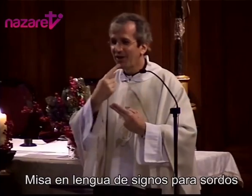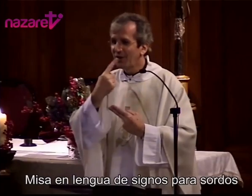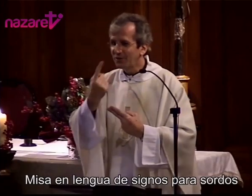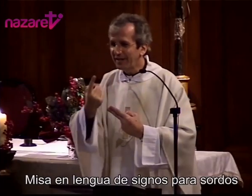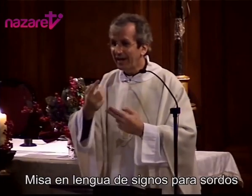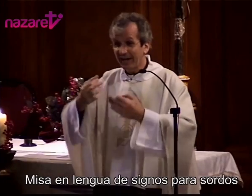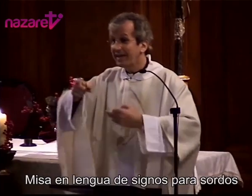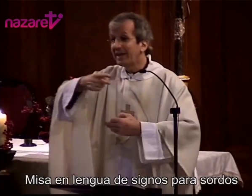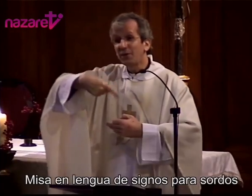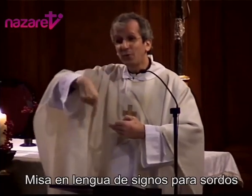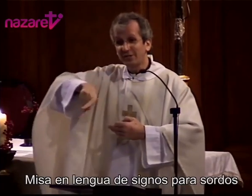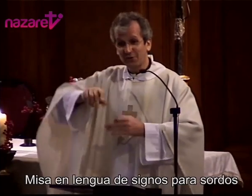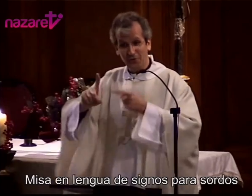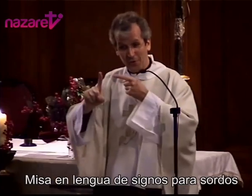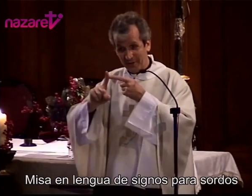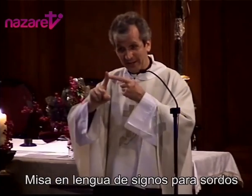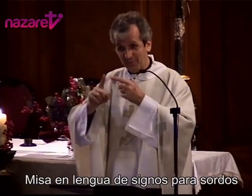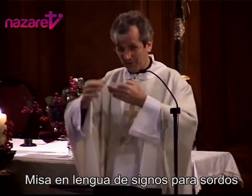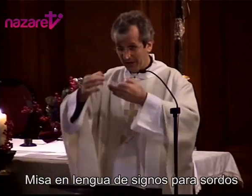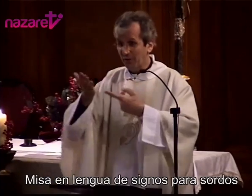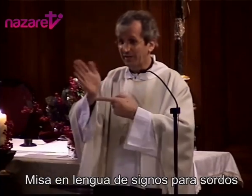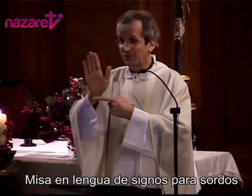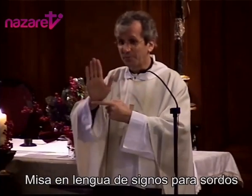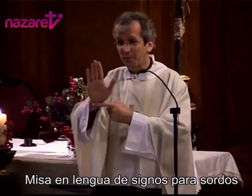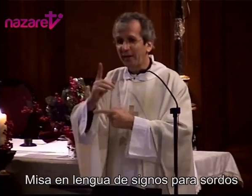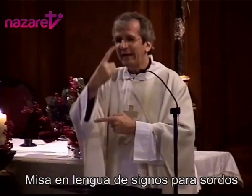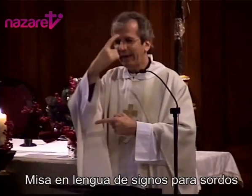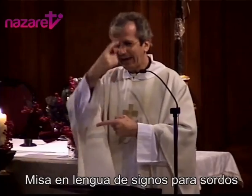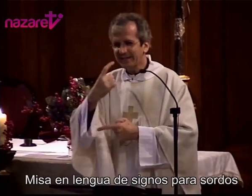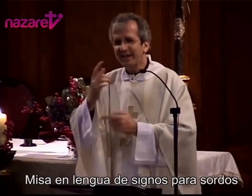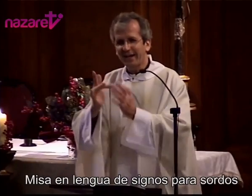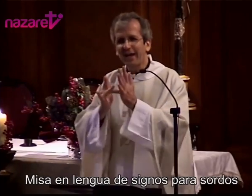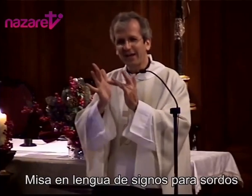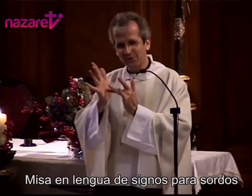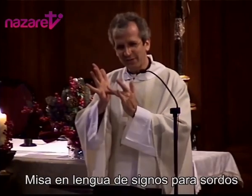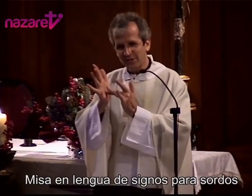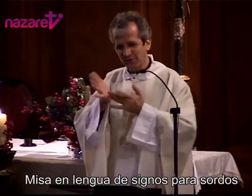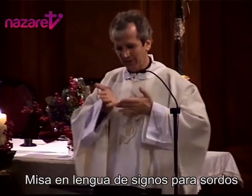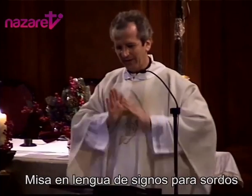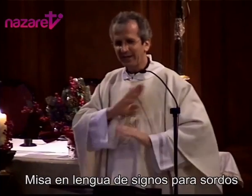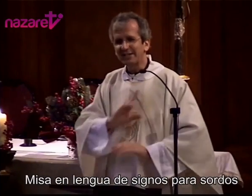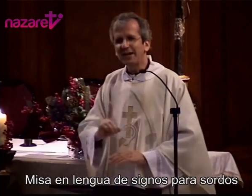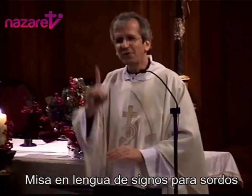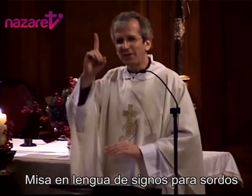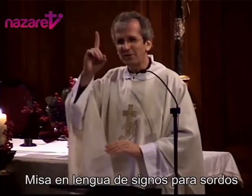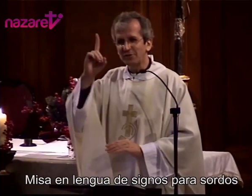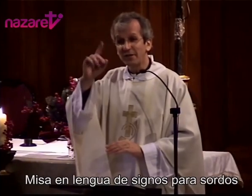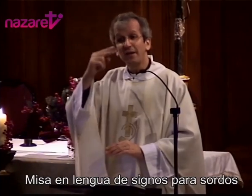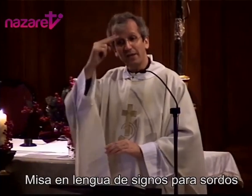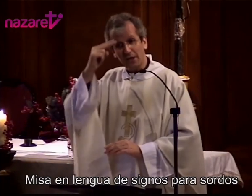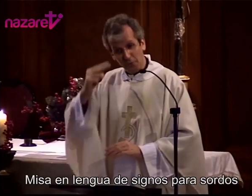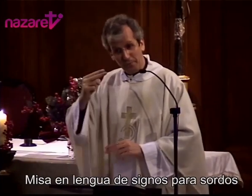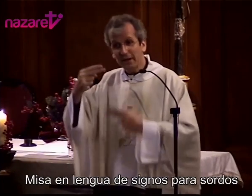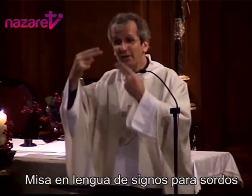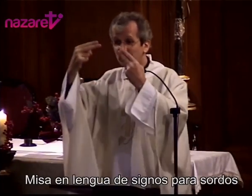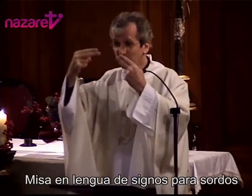mandamientos. Nos dirá que nuestro objetivo y lo que se nos propone es creer en Jesucristo, que es el Hijo de Dios,